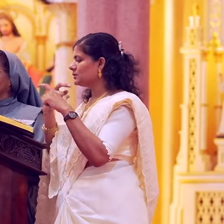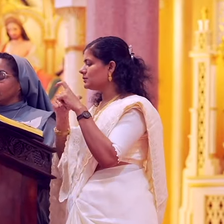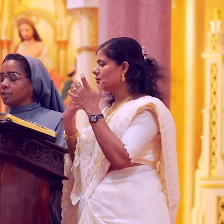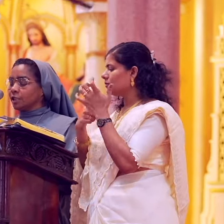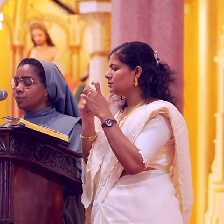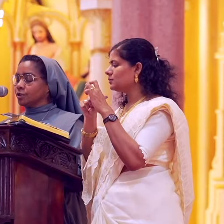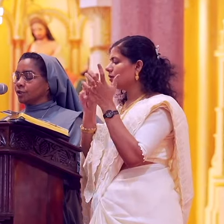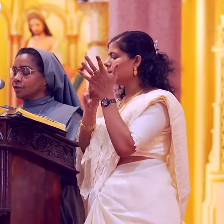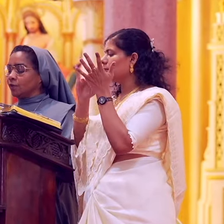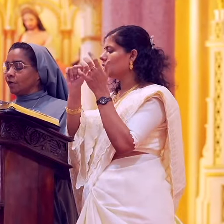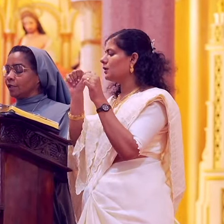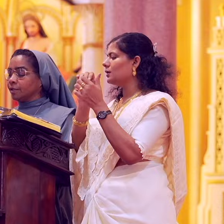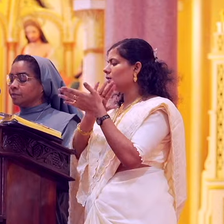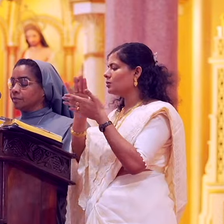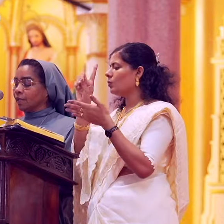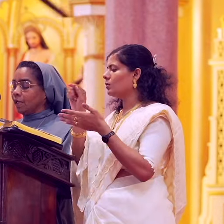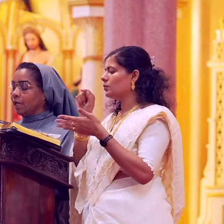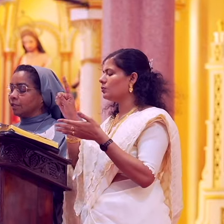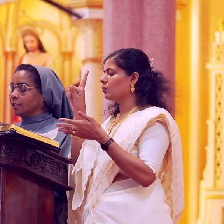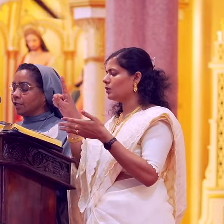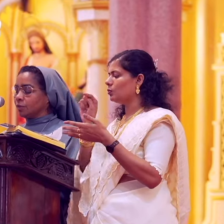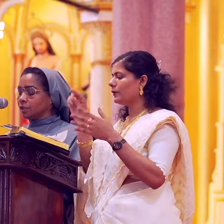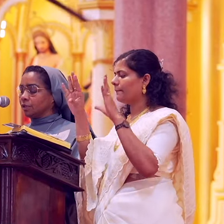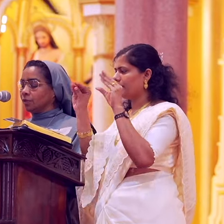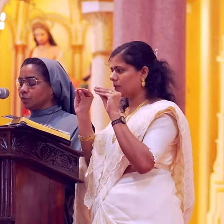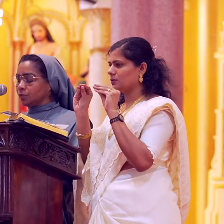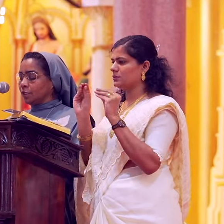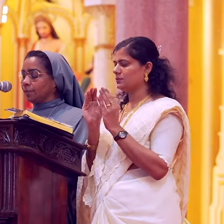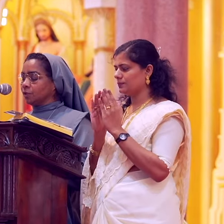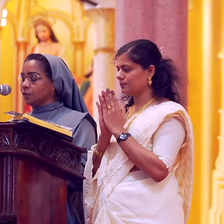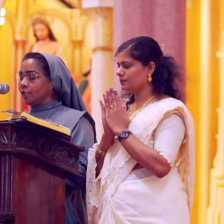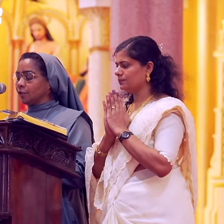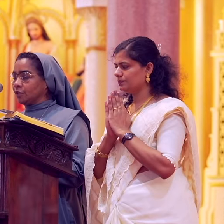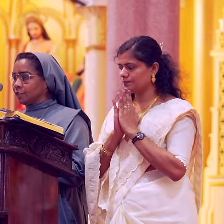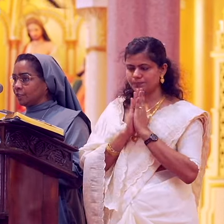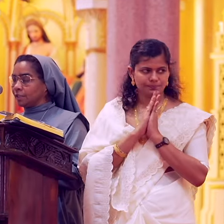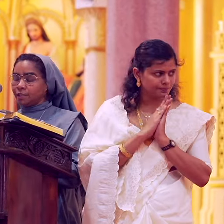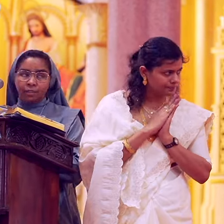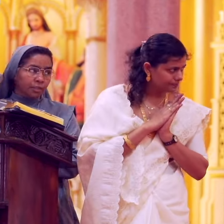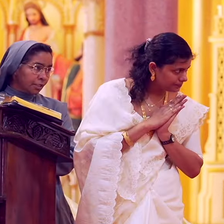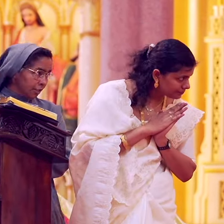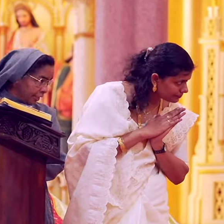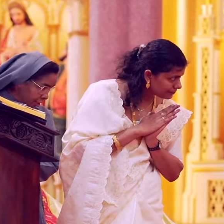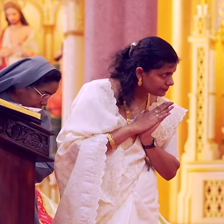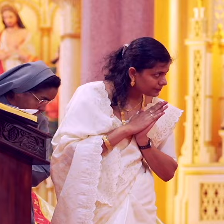ജർമ്മിയ പ്രവാചകന്റെ പുസ്തകത്തിനുള്ള വായന, അധ്യായം 1 മുതൽ 10 വരെയുള്ള തിരുവചനങ്ങൾ.